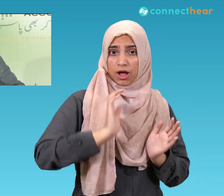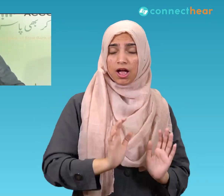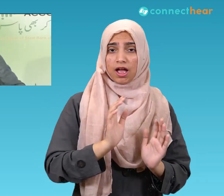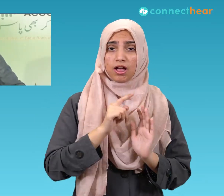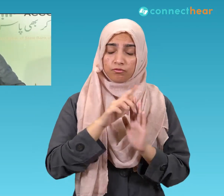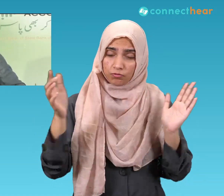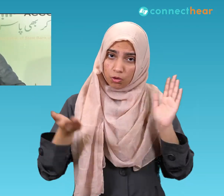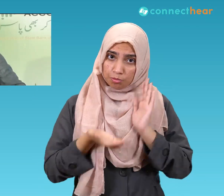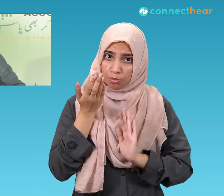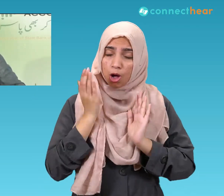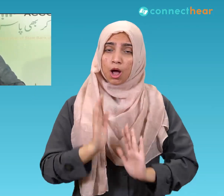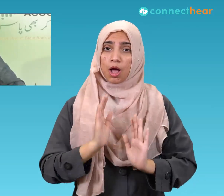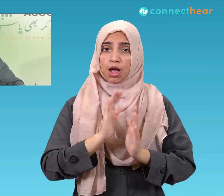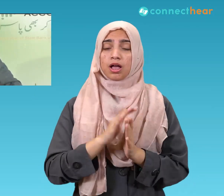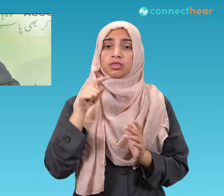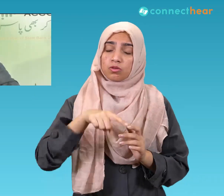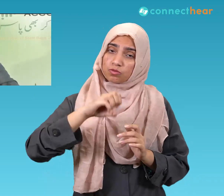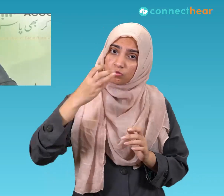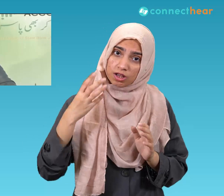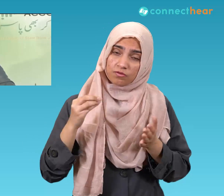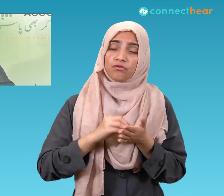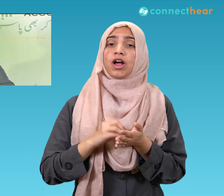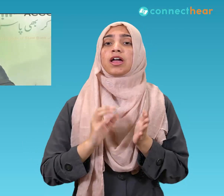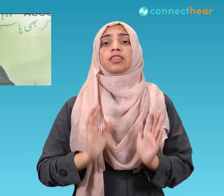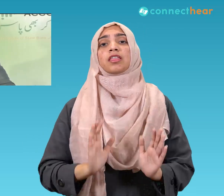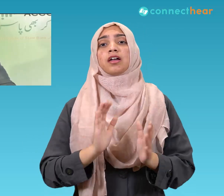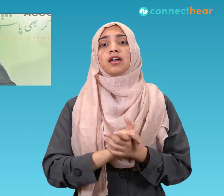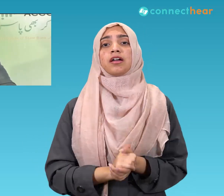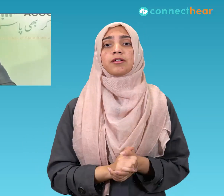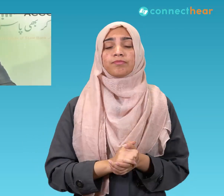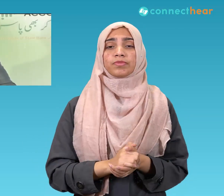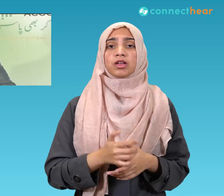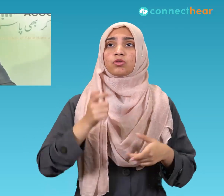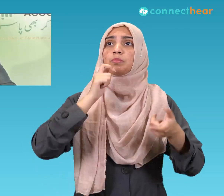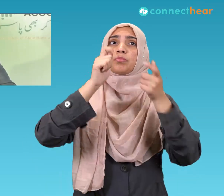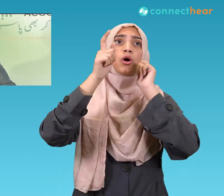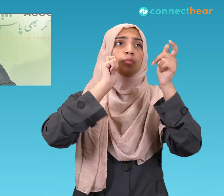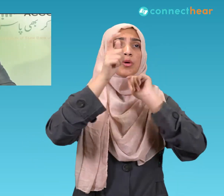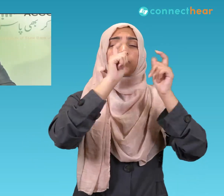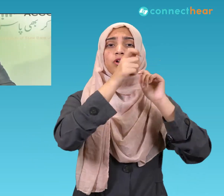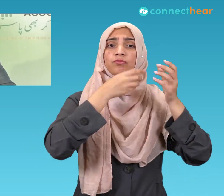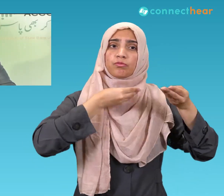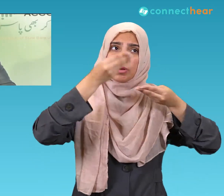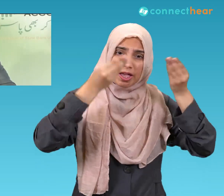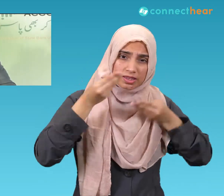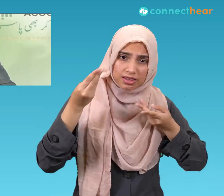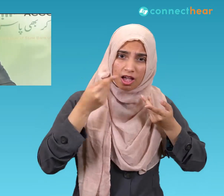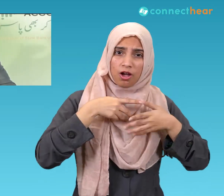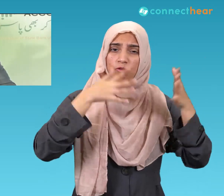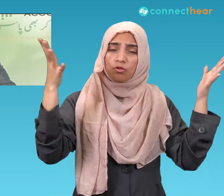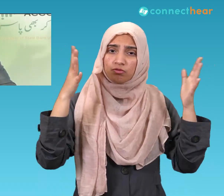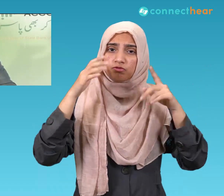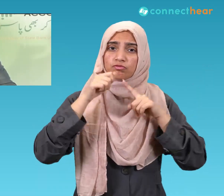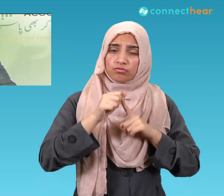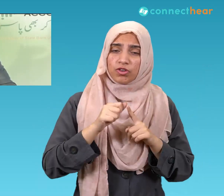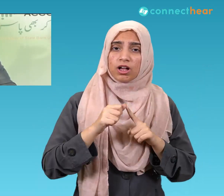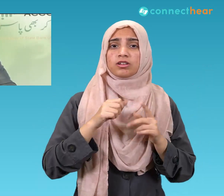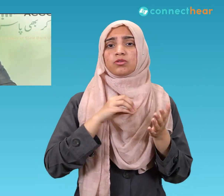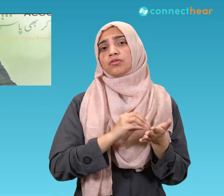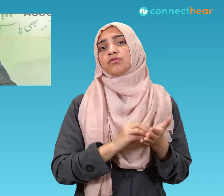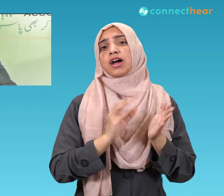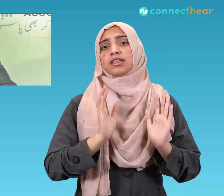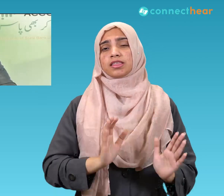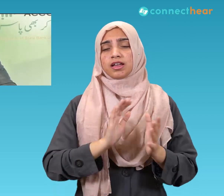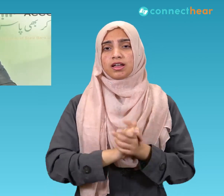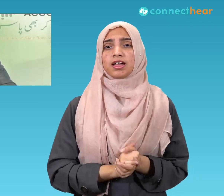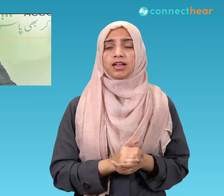آتی. کیونکہ انویسٹمنٹ جو ملک کی گروتھ ریٹ بڑھاتی ہے، انویسٹمنٹ تو تب آتی ہے جب لوگ، خاص طور پہ جن کے ڈالرز